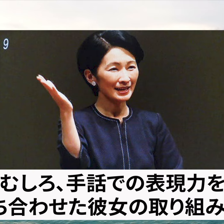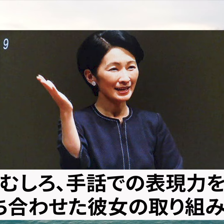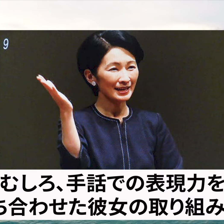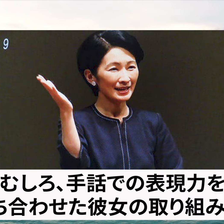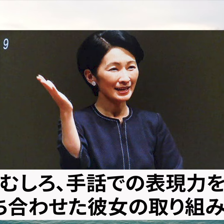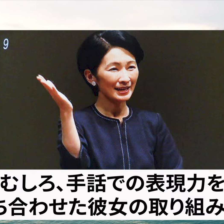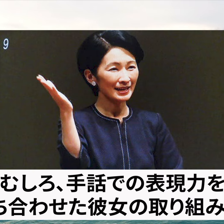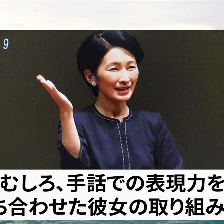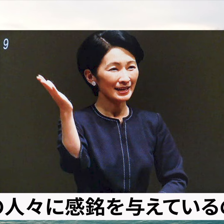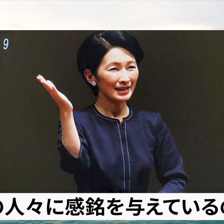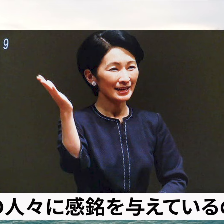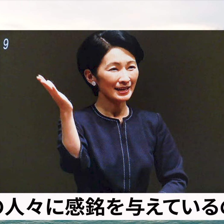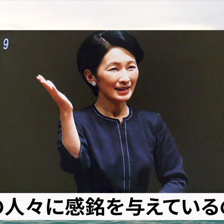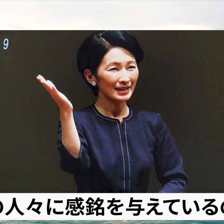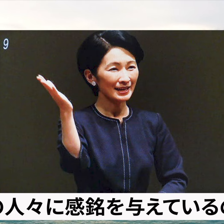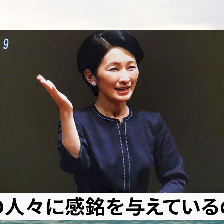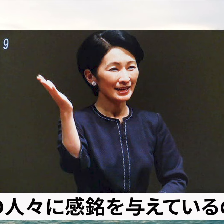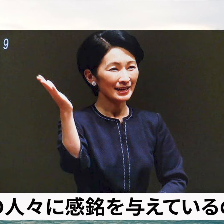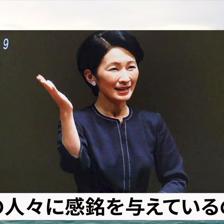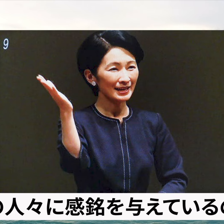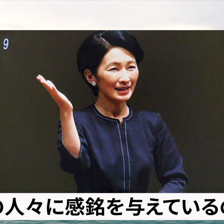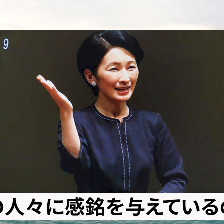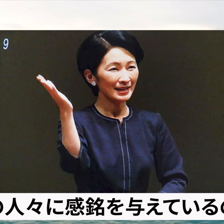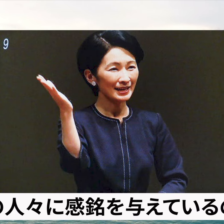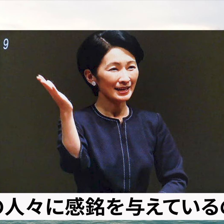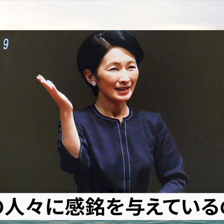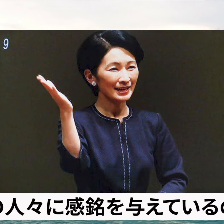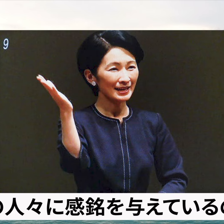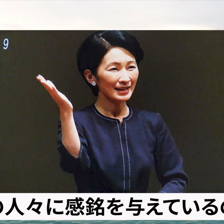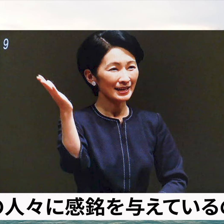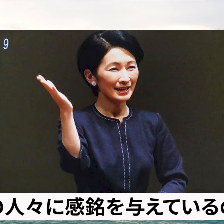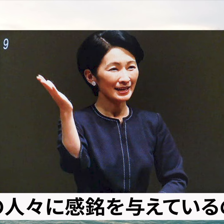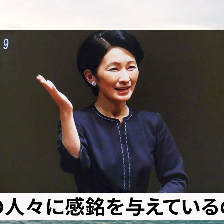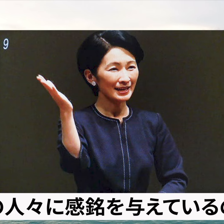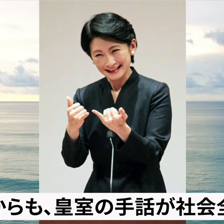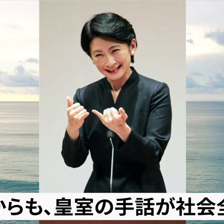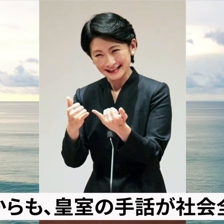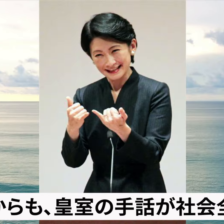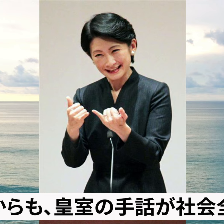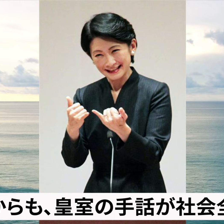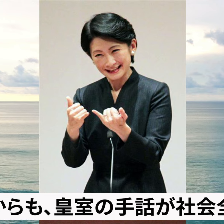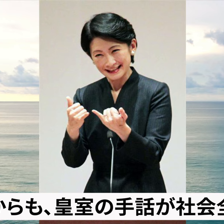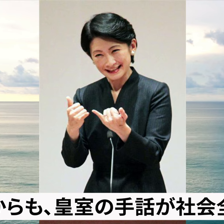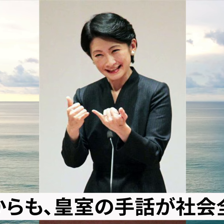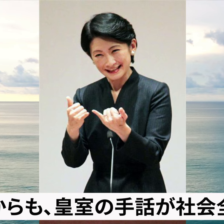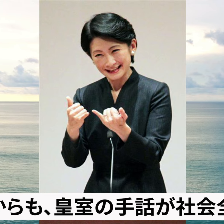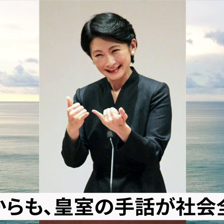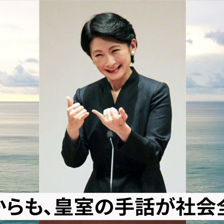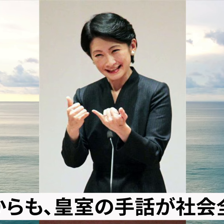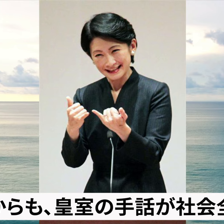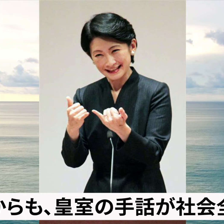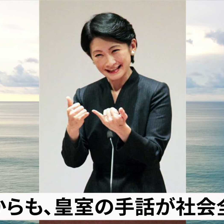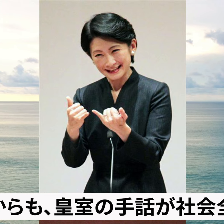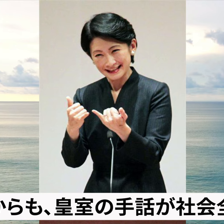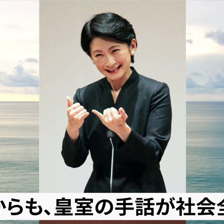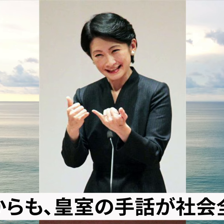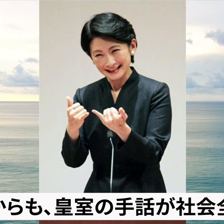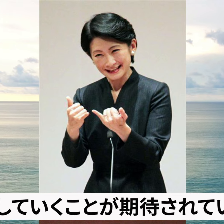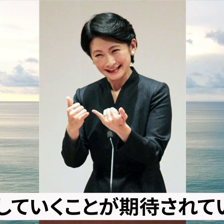の取り組みは多くの人々に感銘を与えているのです。これからも皇室の手話が社会全体を牽引